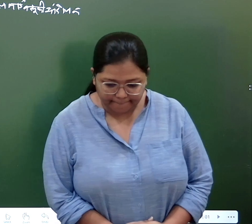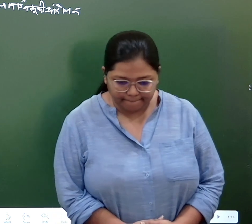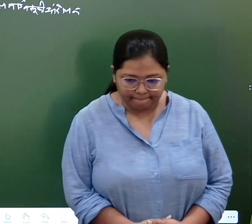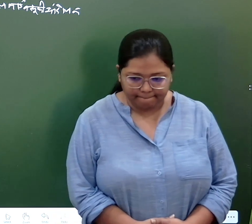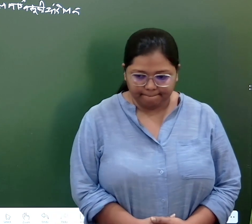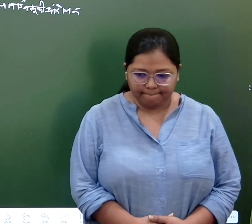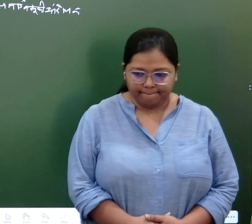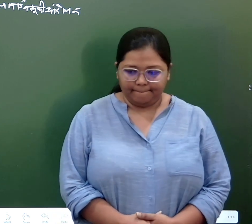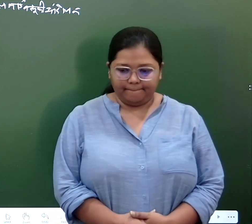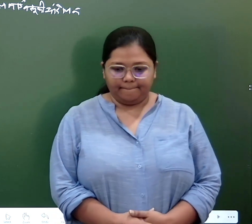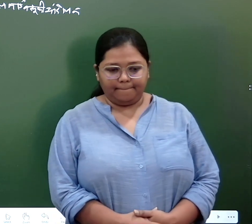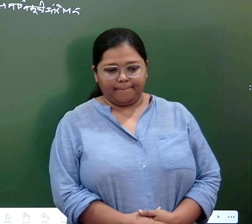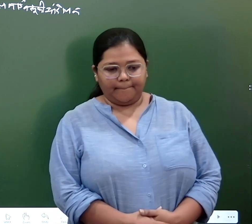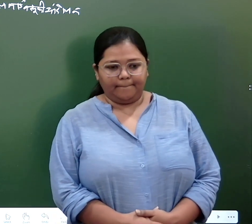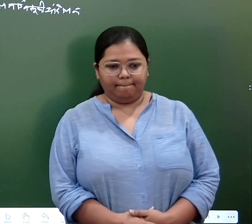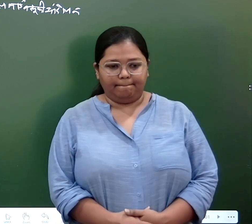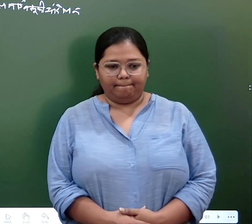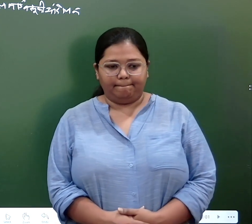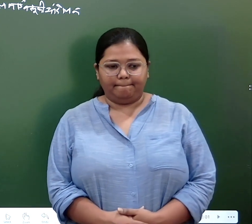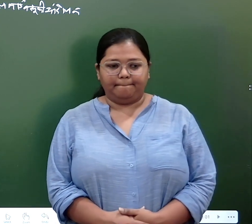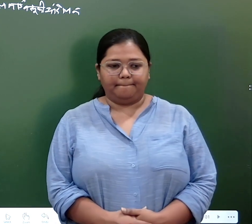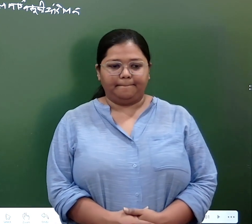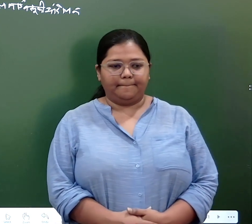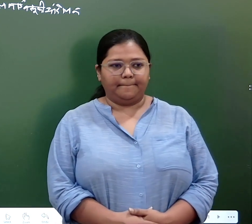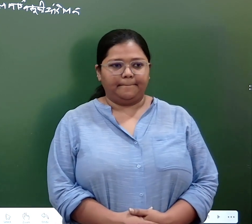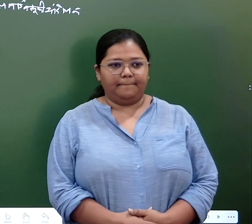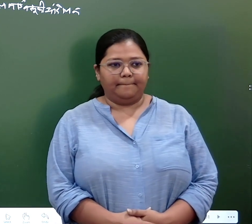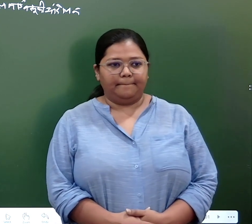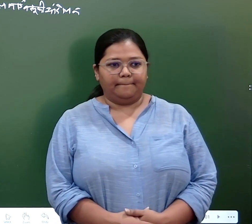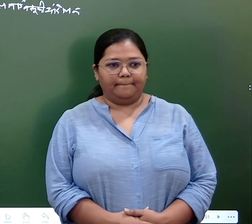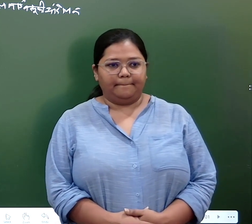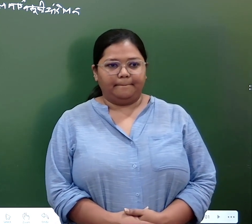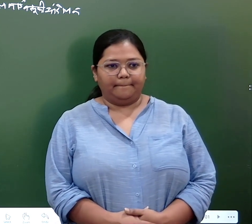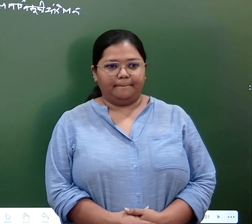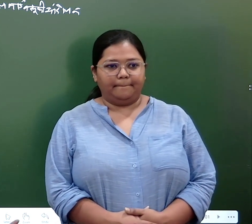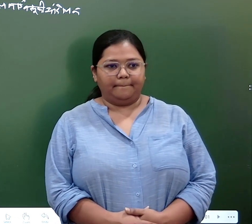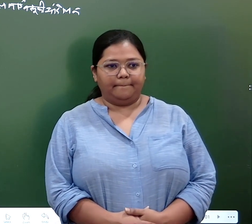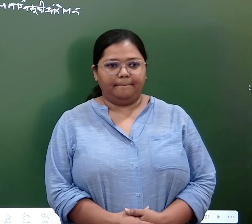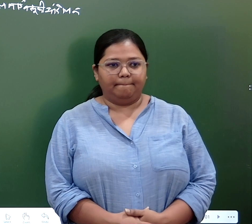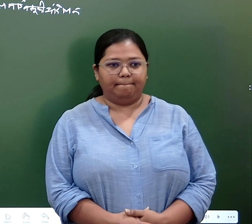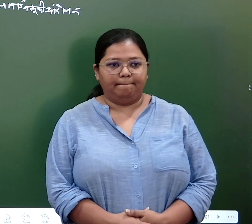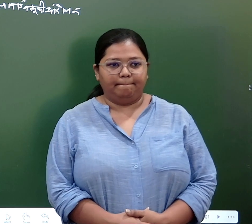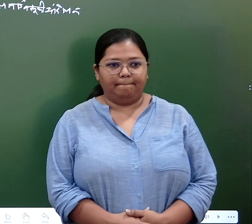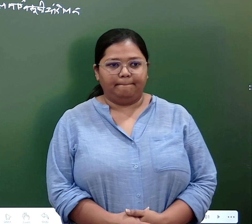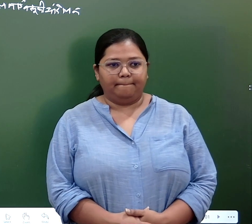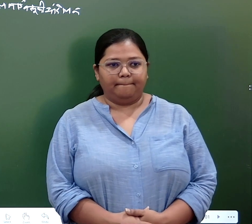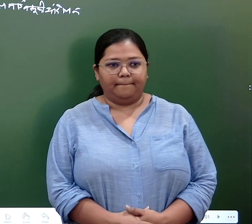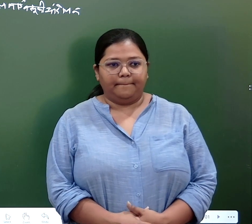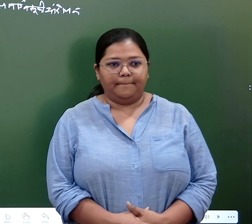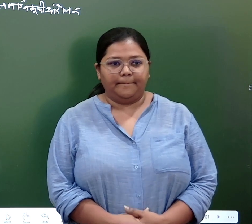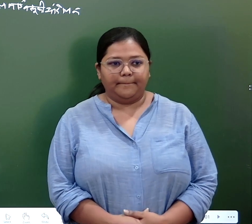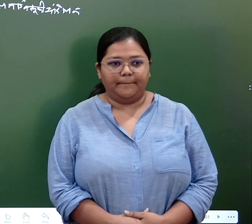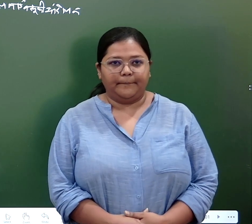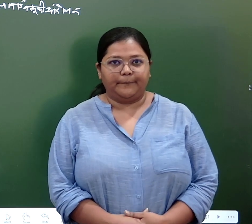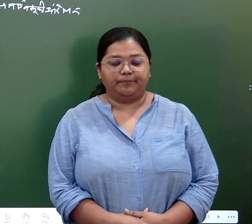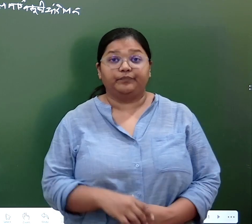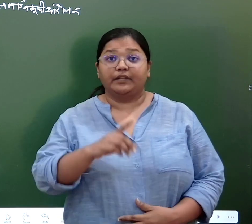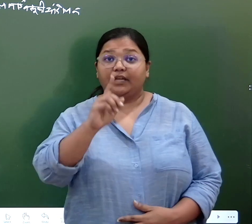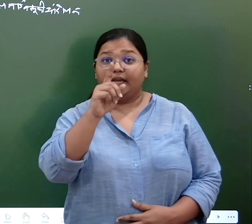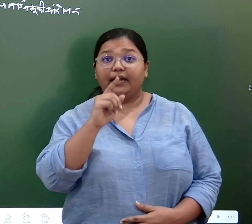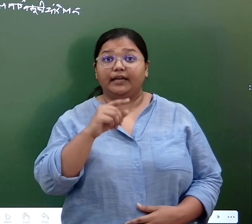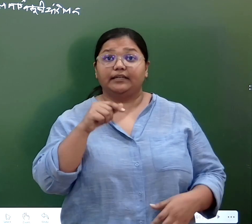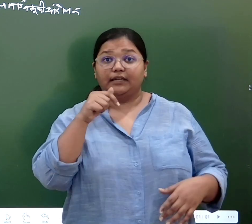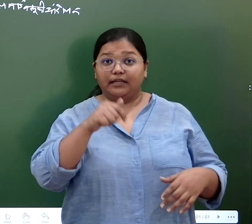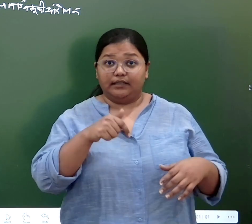प्लस समाज की कुरीतियों को हटाने के लिए जो जो बड़े बड़े संत आगे आए हैं, हम उनके ही बारे में पढ़ रहे